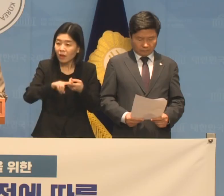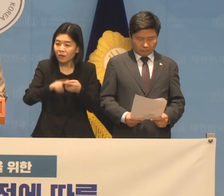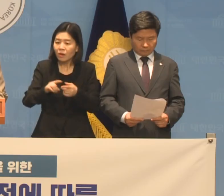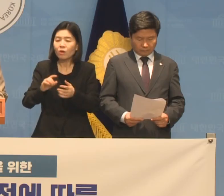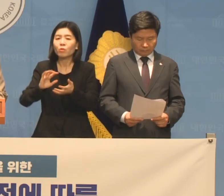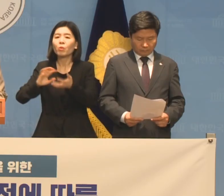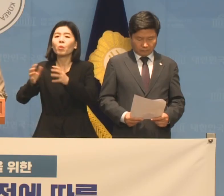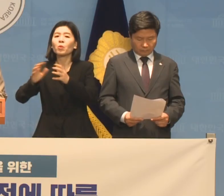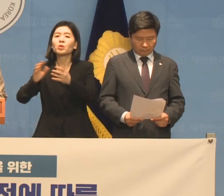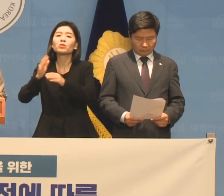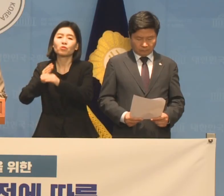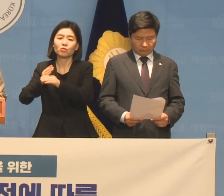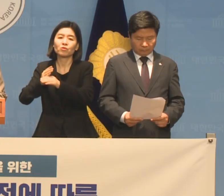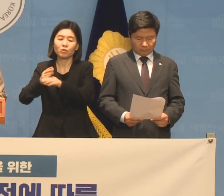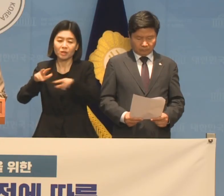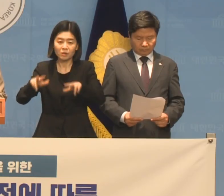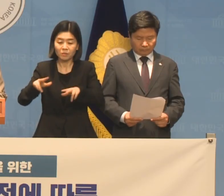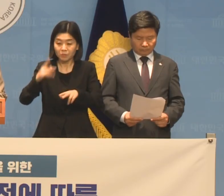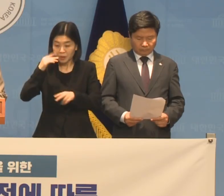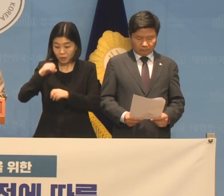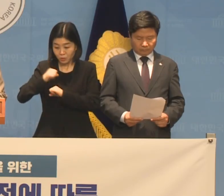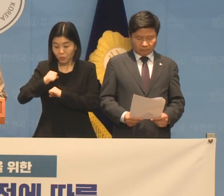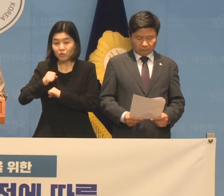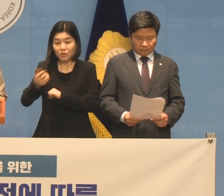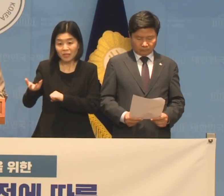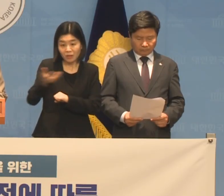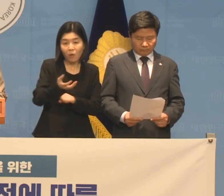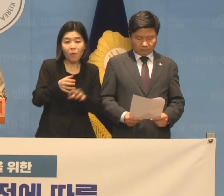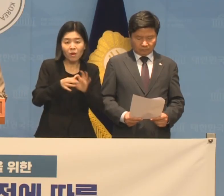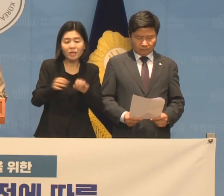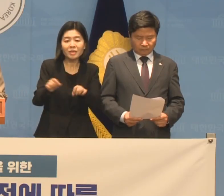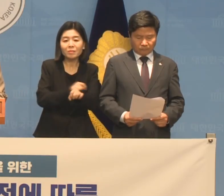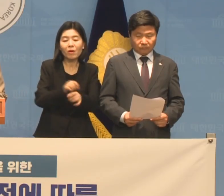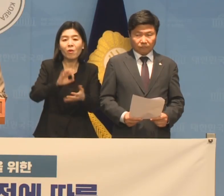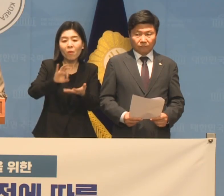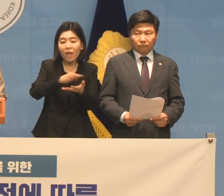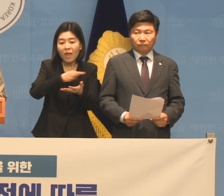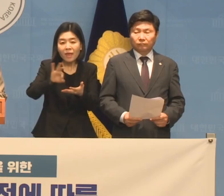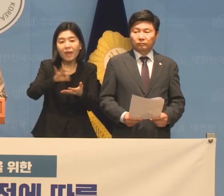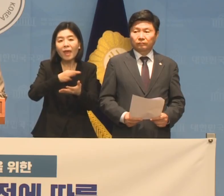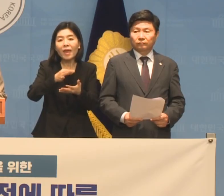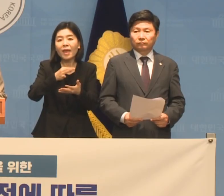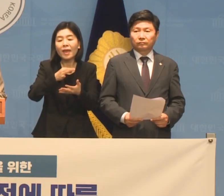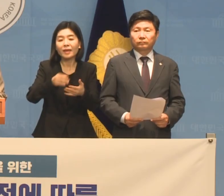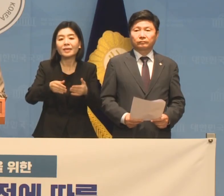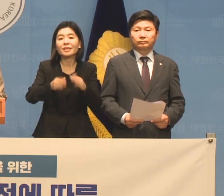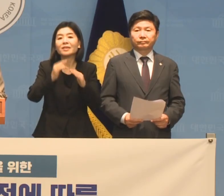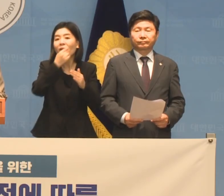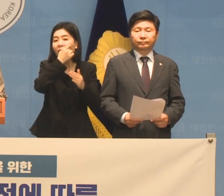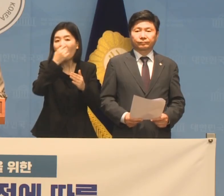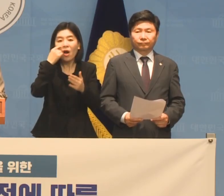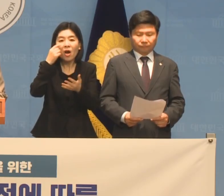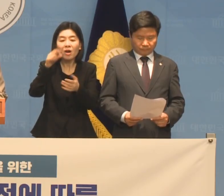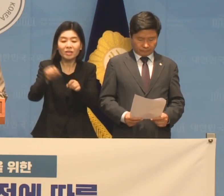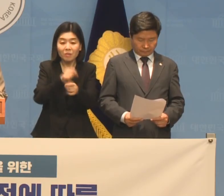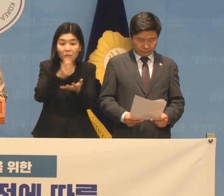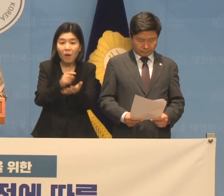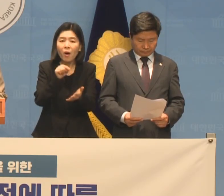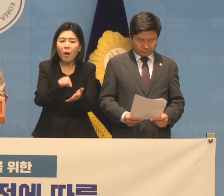이유로 주한미군 기지 이전 특별회계의 설치 근거인 특별법의